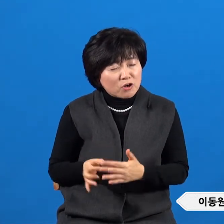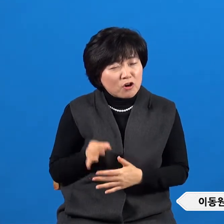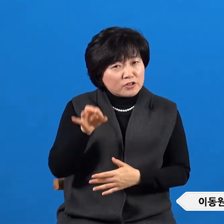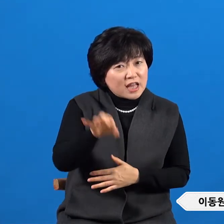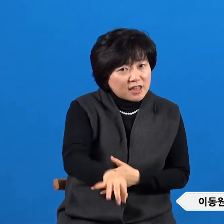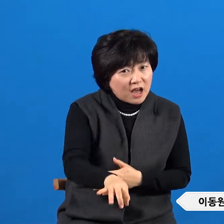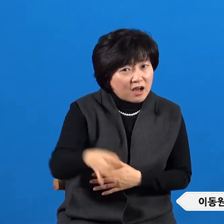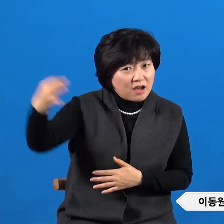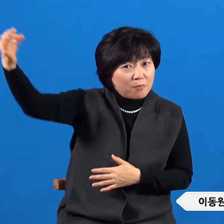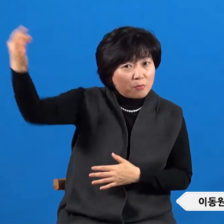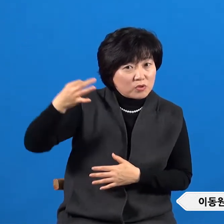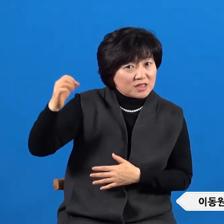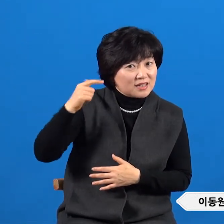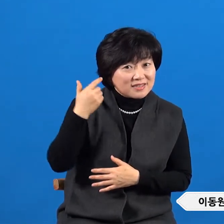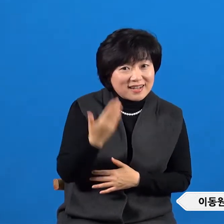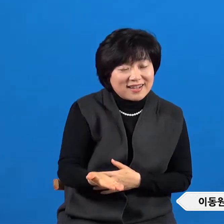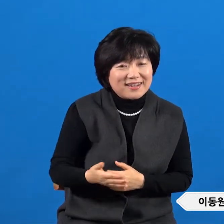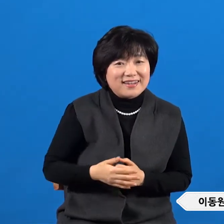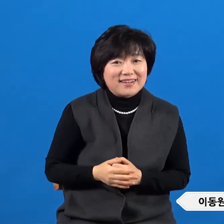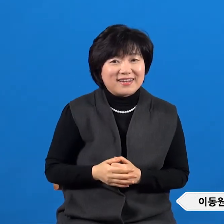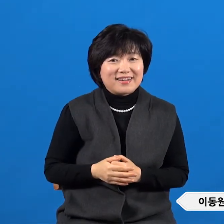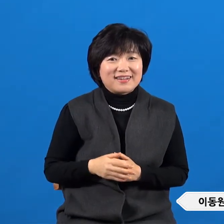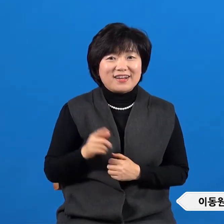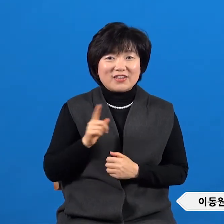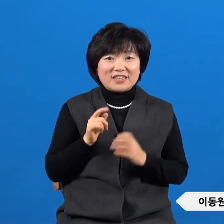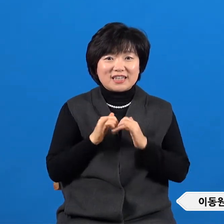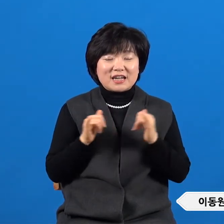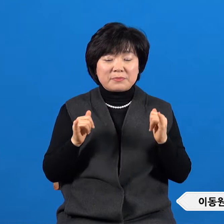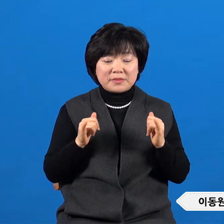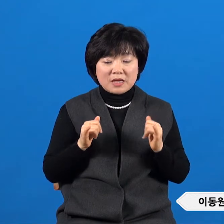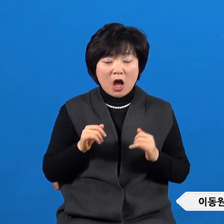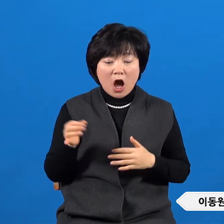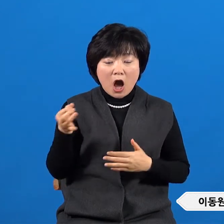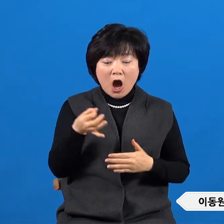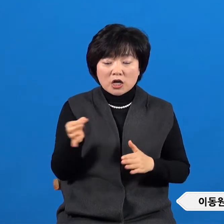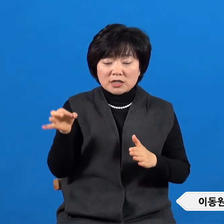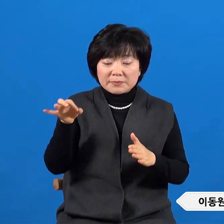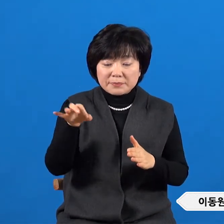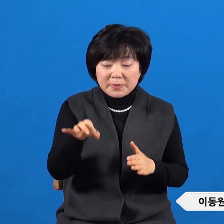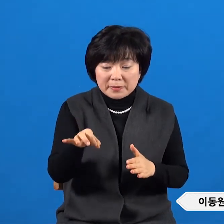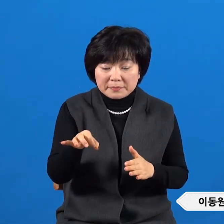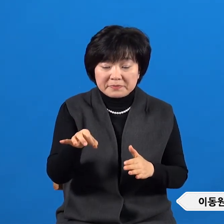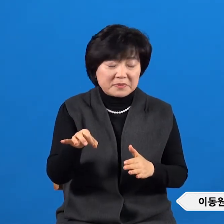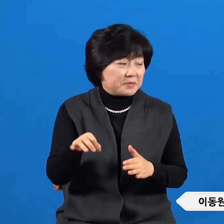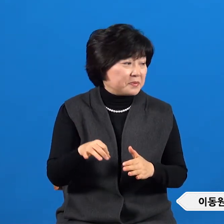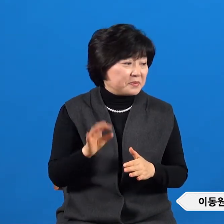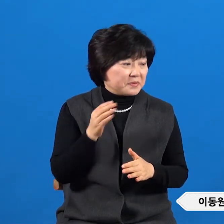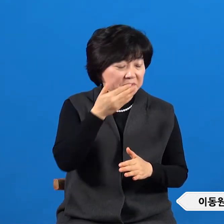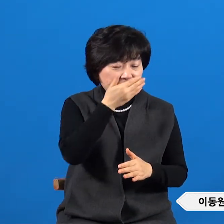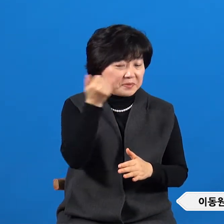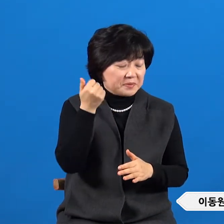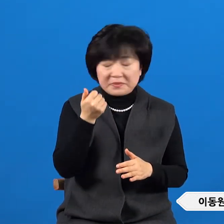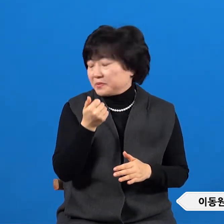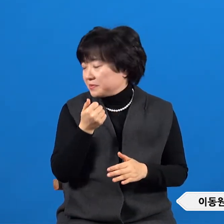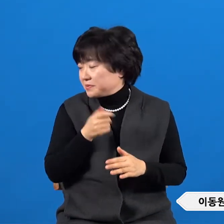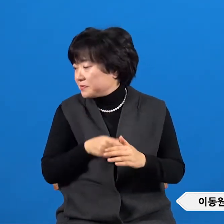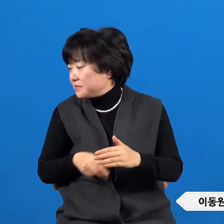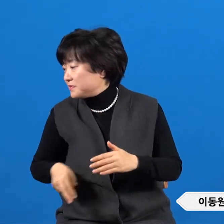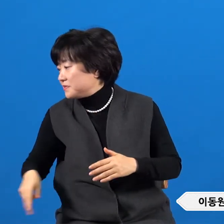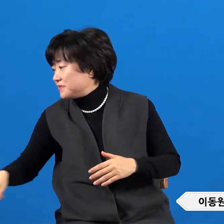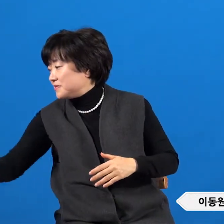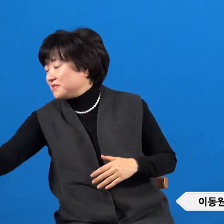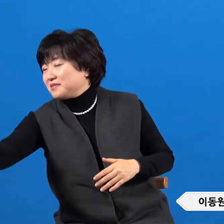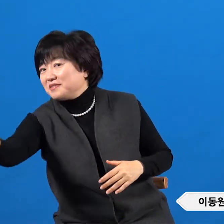하셨을까요? 오늘도 우리 중에 어떤 사람이 헌금함을 슬쩍 피해서 들어오는 것을 보지 않으셨을까요?